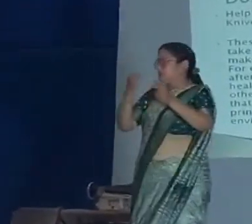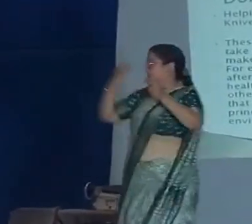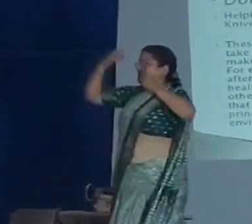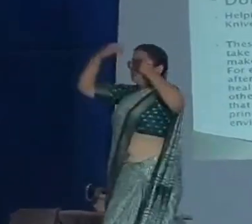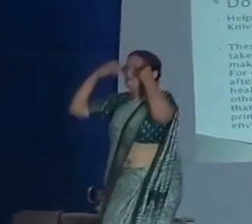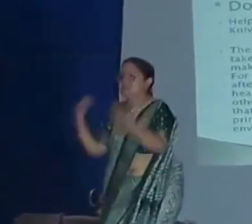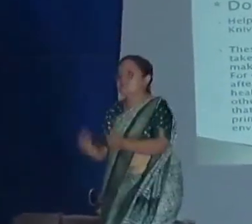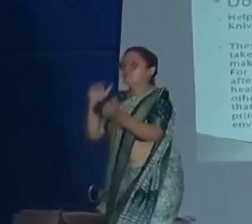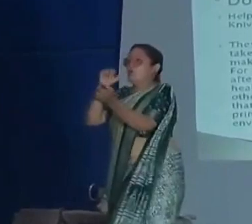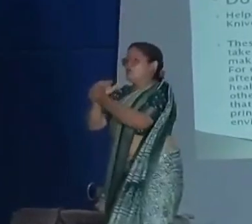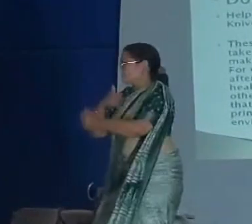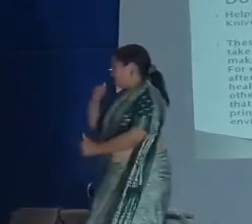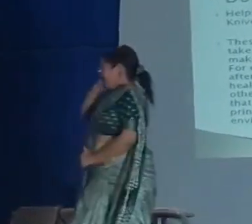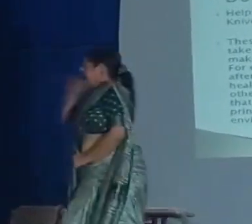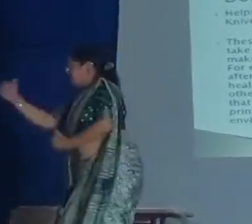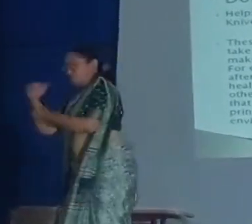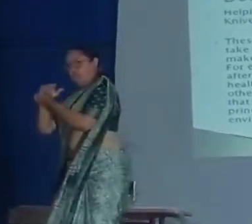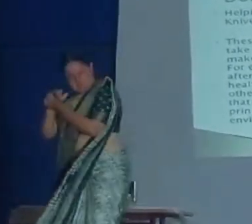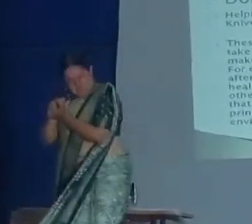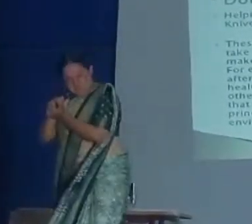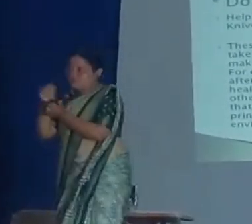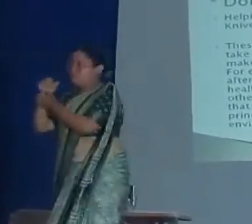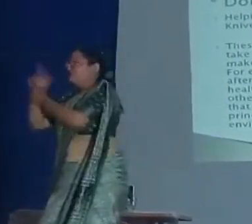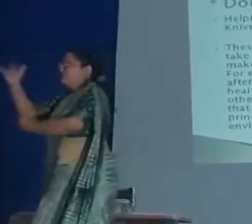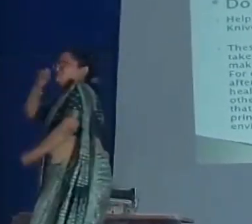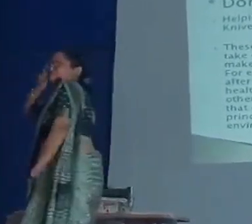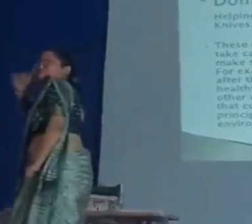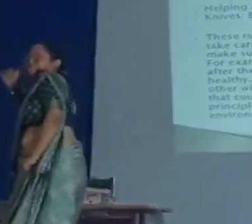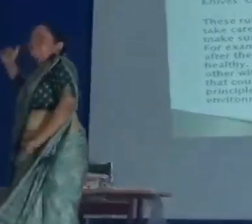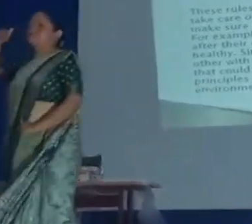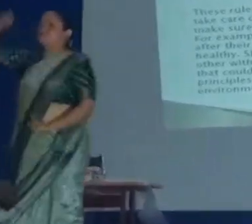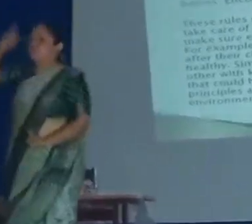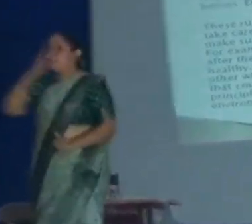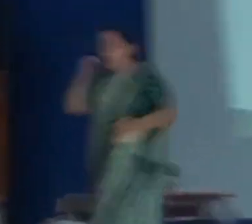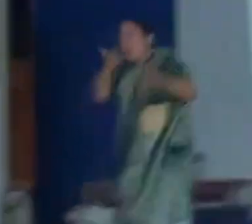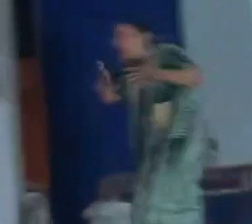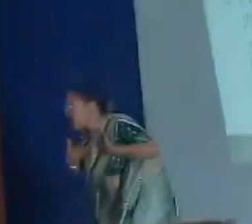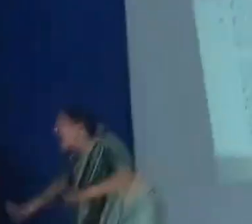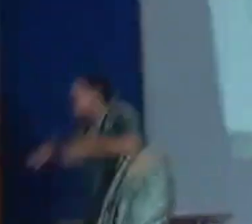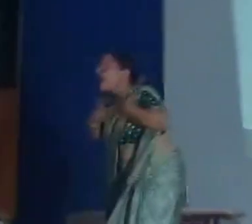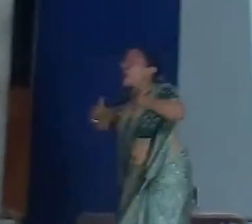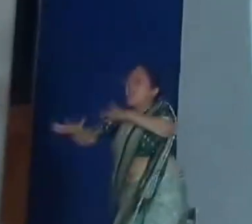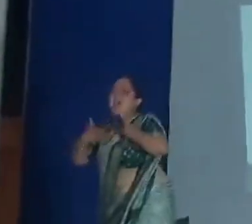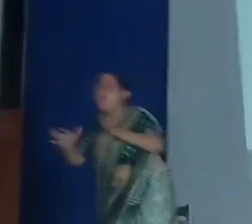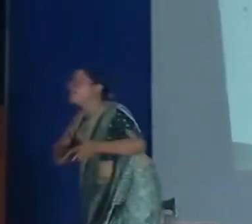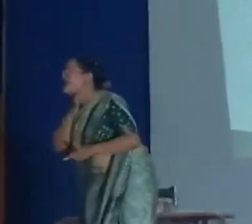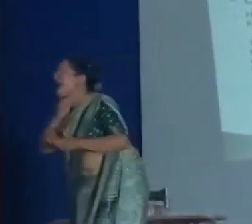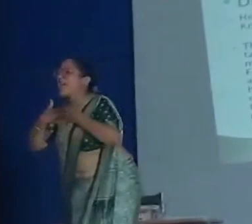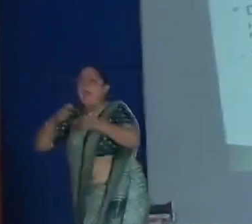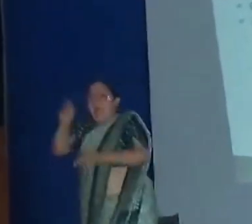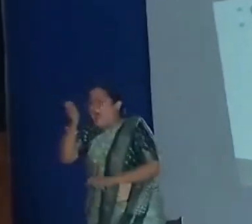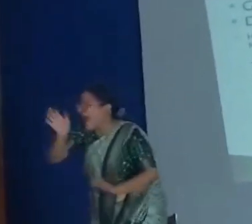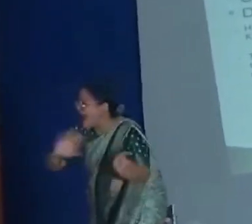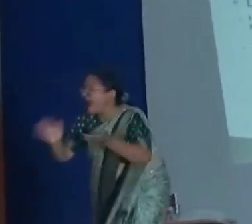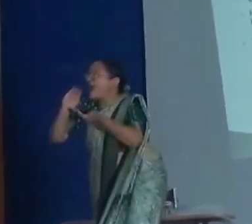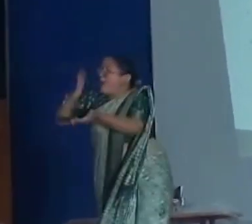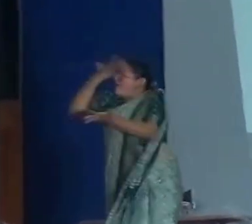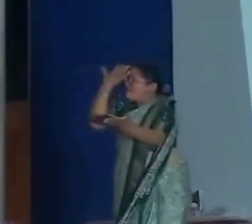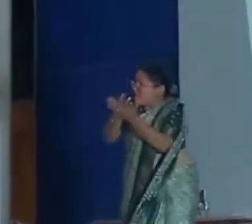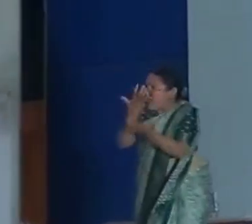कंफ्यूज हो गई, ठीक है। उसके बाद मैंने पुलिस में मेरे एक हायर ऑफिसर को कॉल किया, उसके बाद जब उन्होंने कॉल किया उसकी मदर